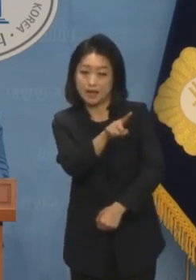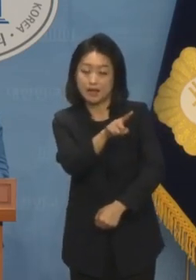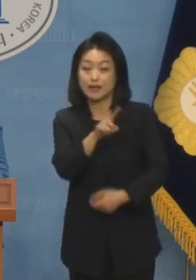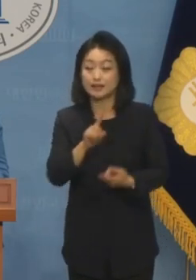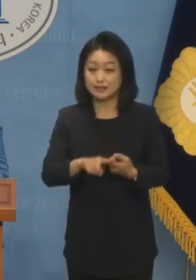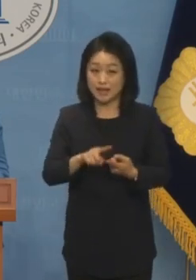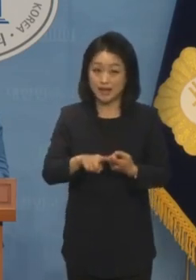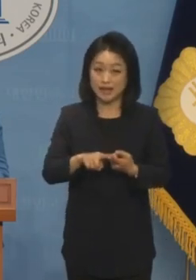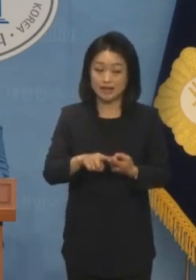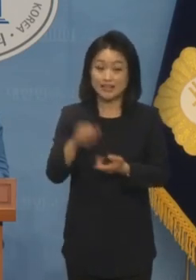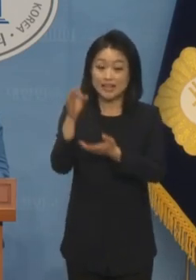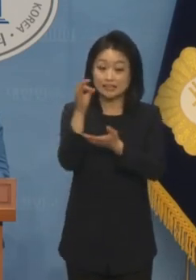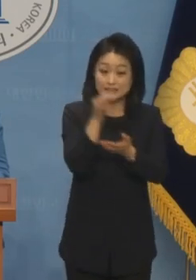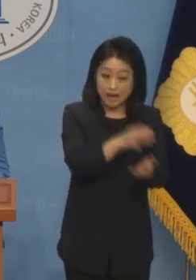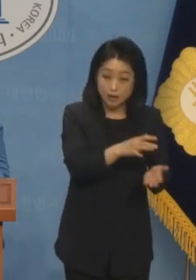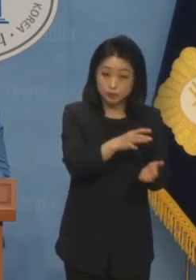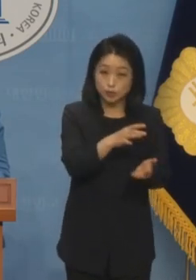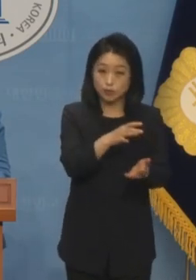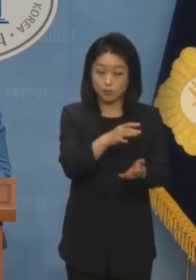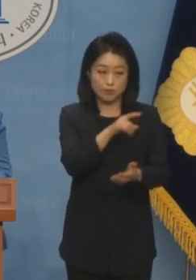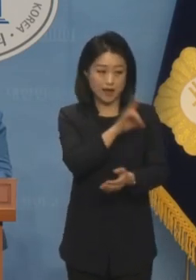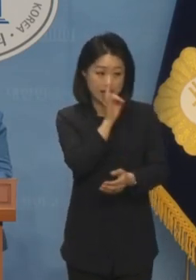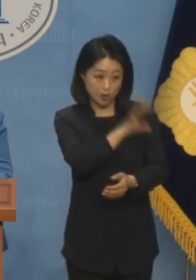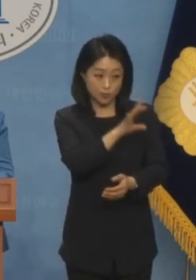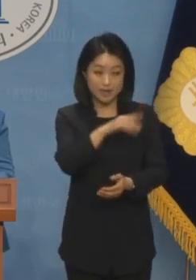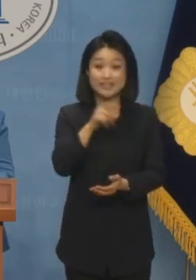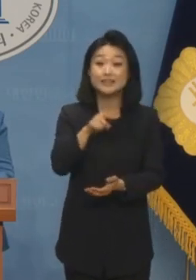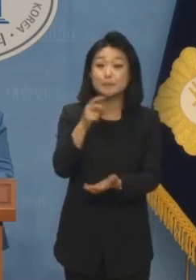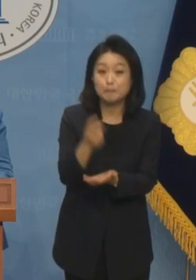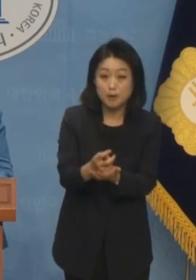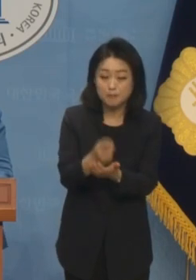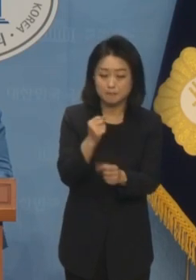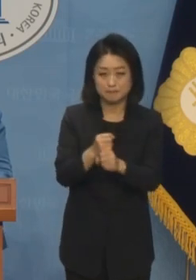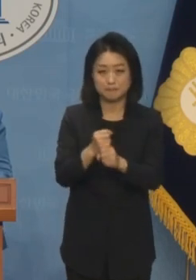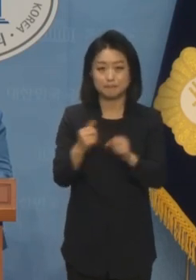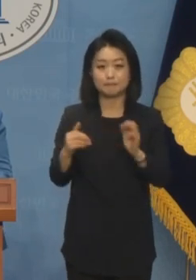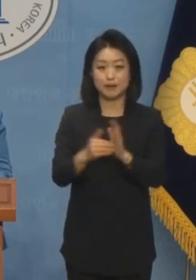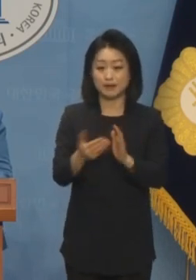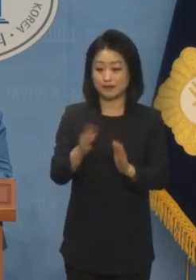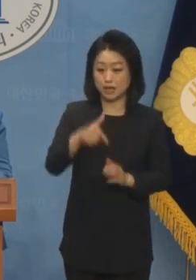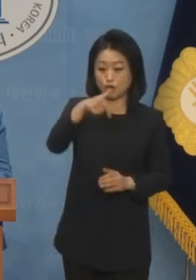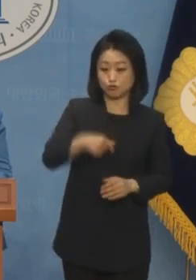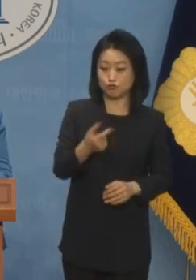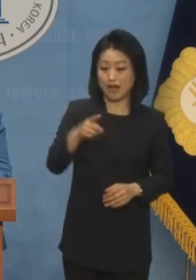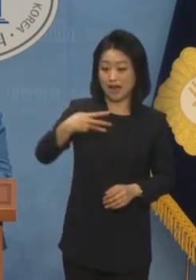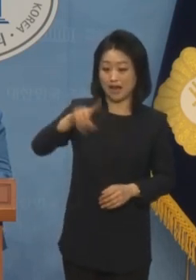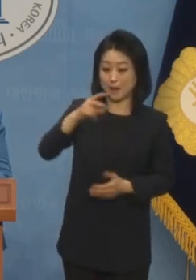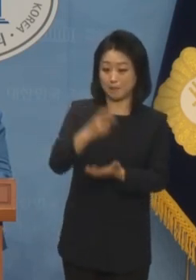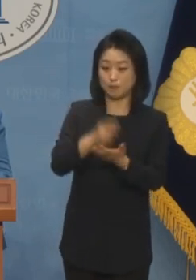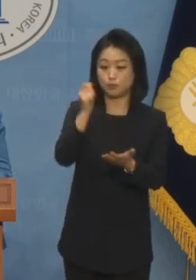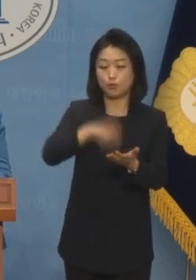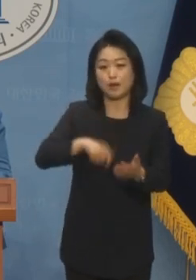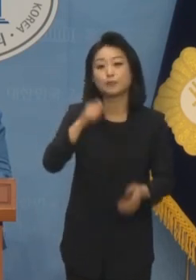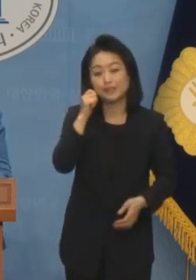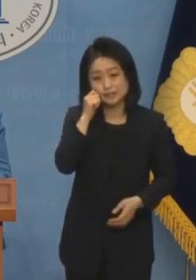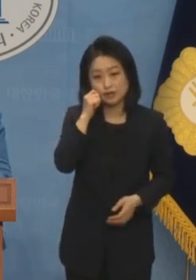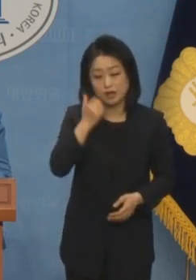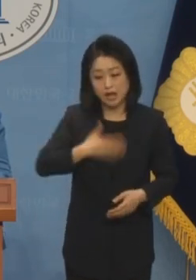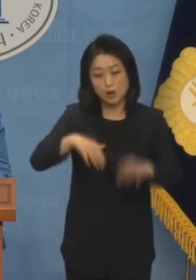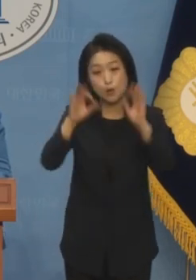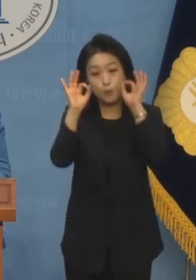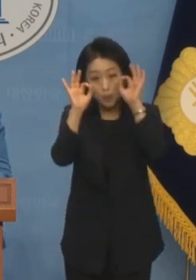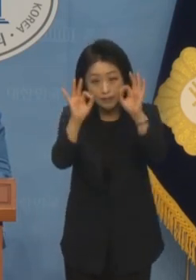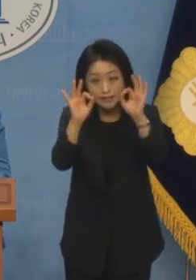상속 결격의 구하라법을 만들게 되었습니다. 그런데 구하라법은 통과되지 못했습니다. 알고